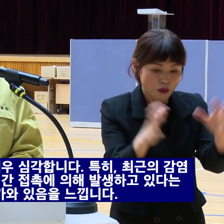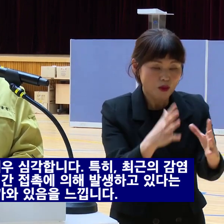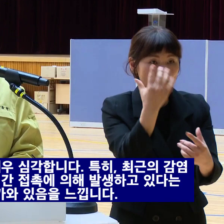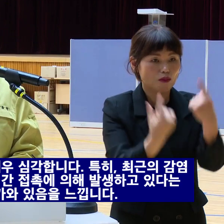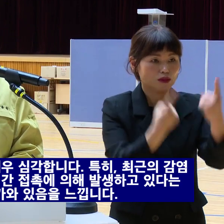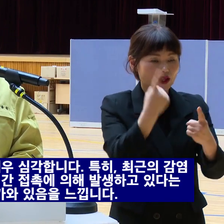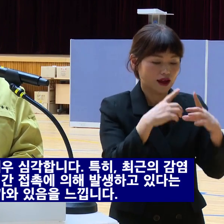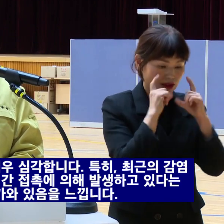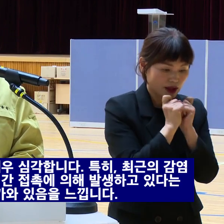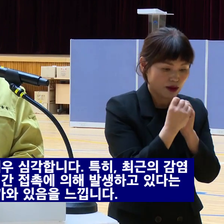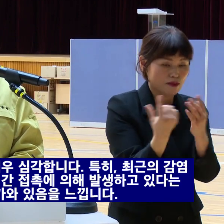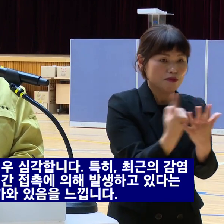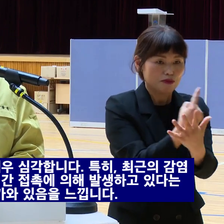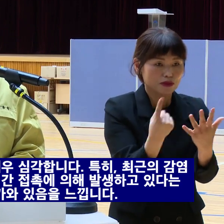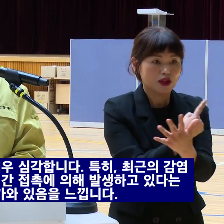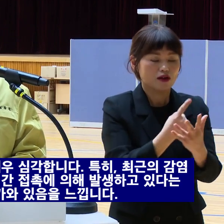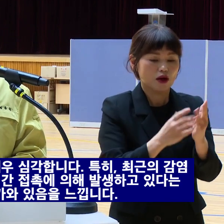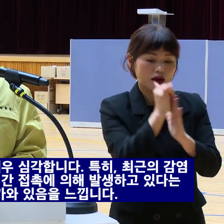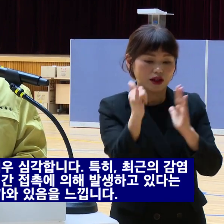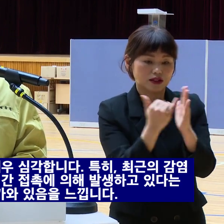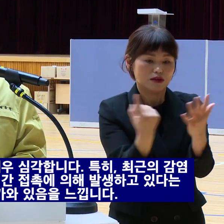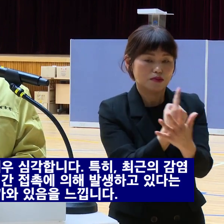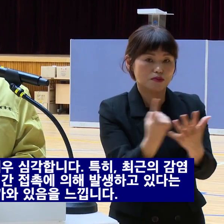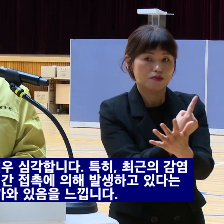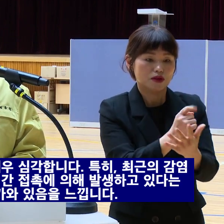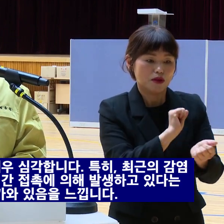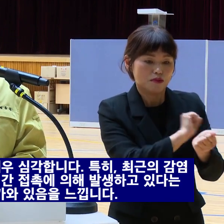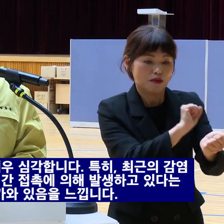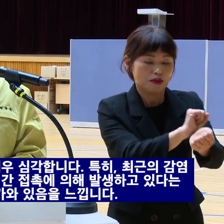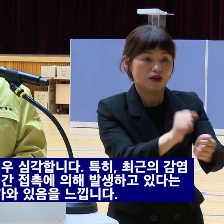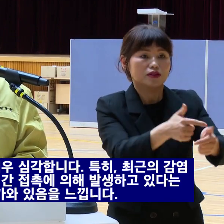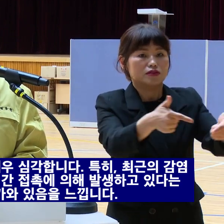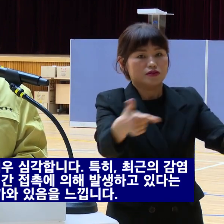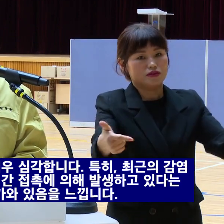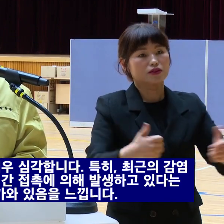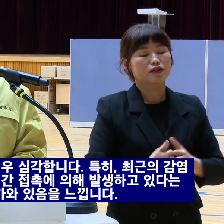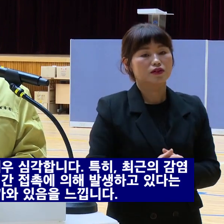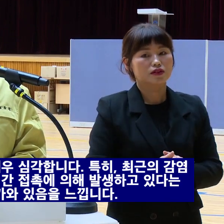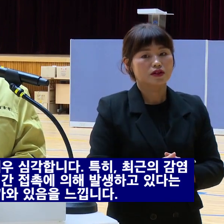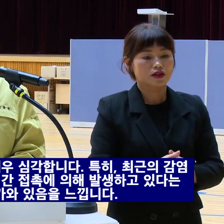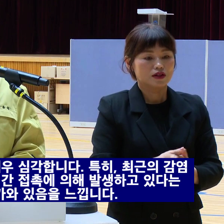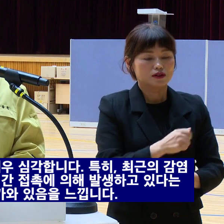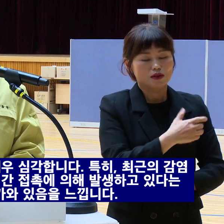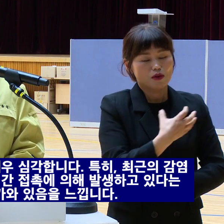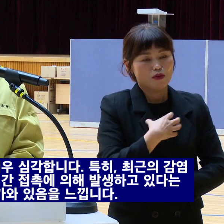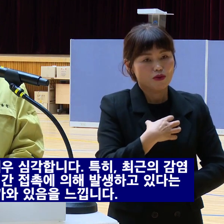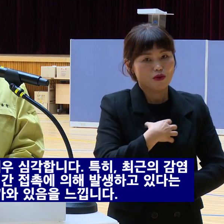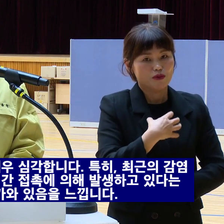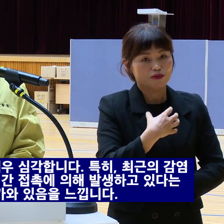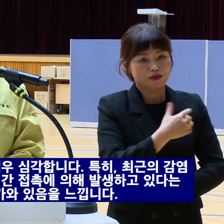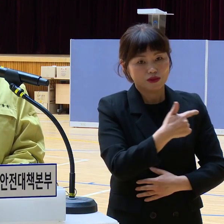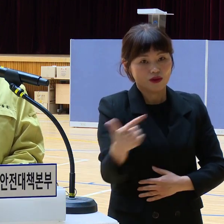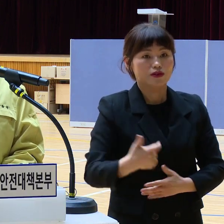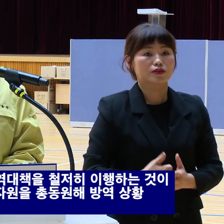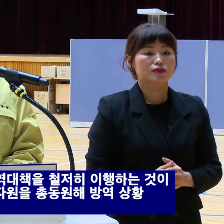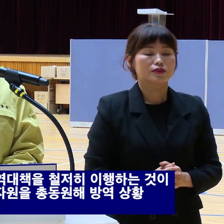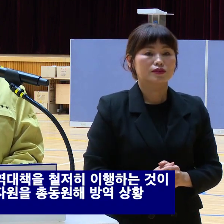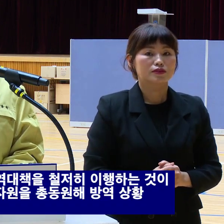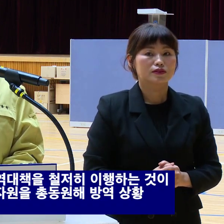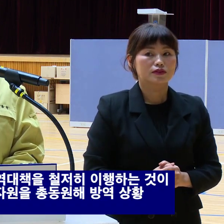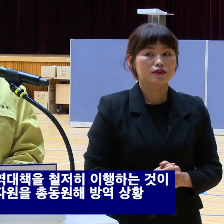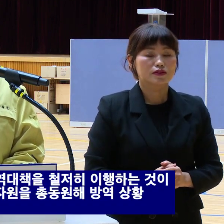점에서 코로나19가 우리 곁에 바짝 다가와 있음을 느낍니다. 이